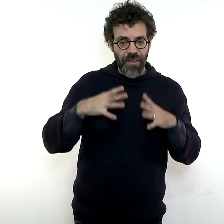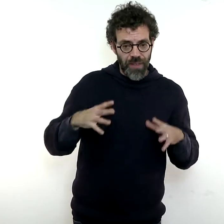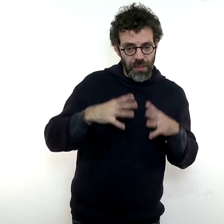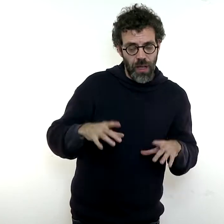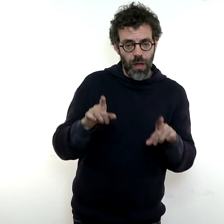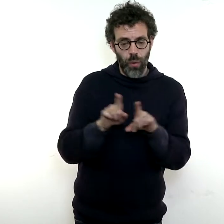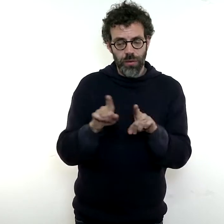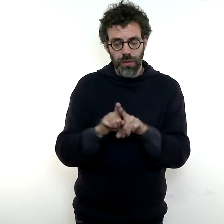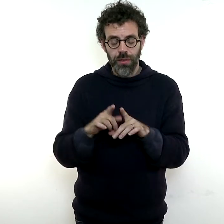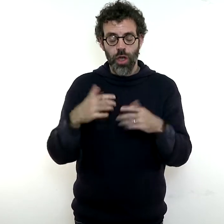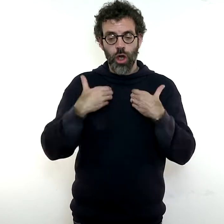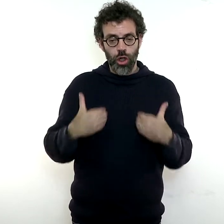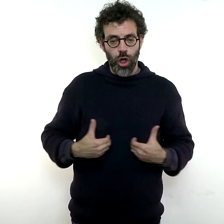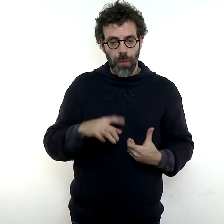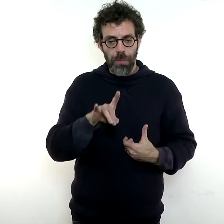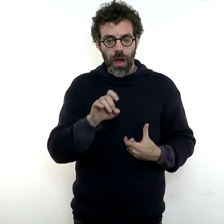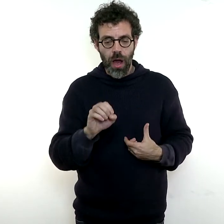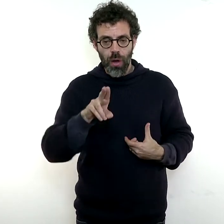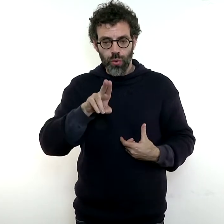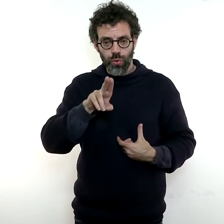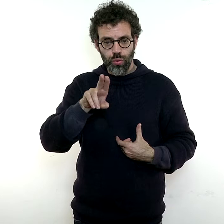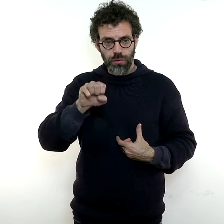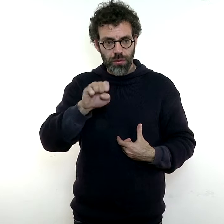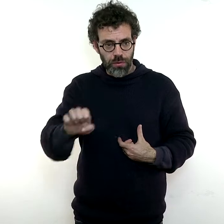de football Bernard Gerbrod,